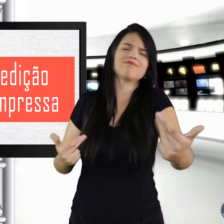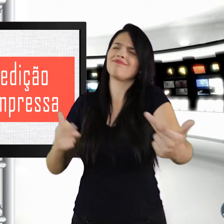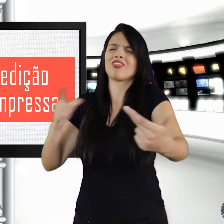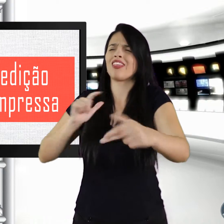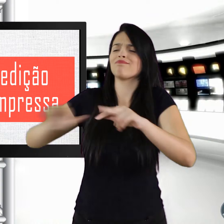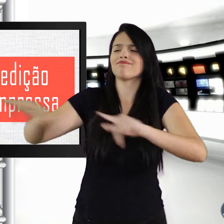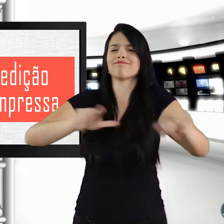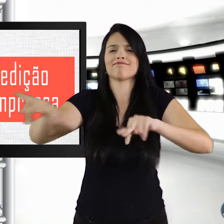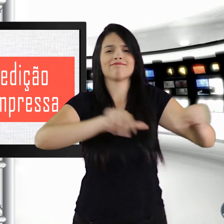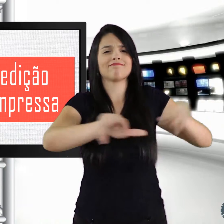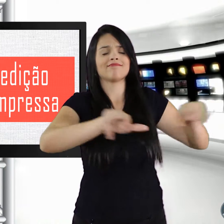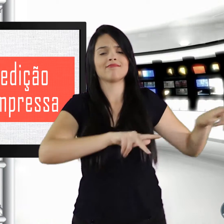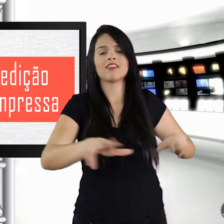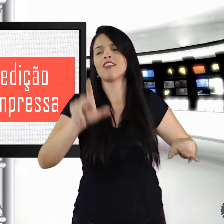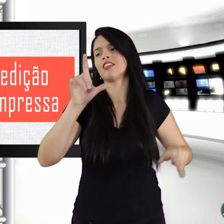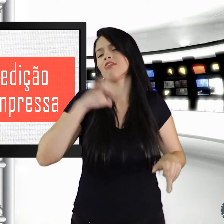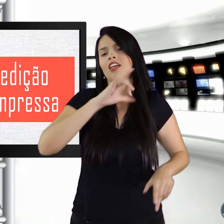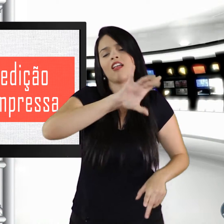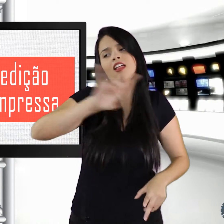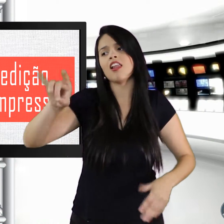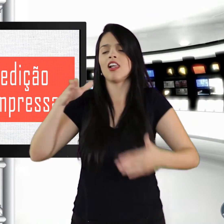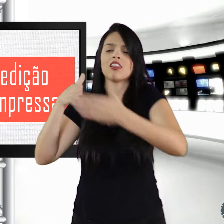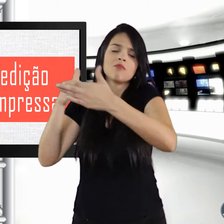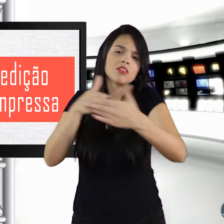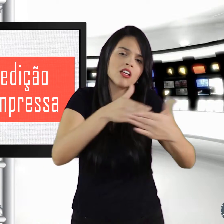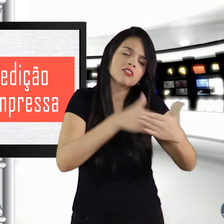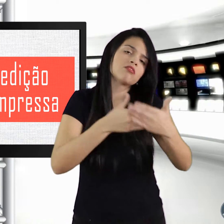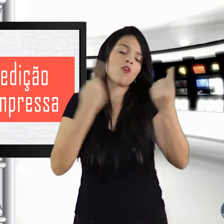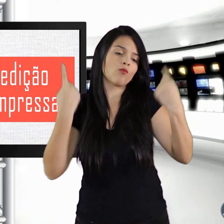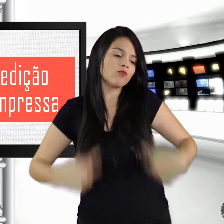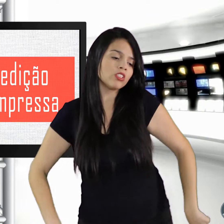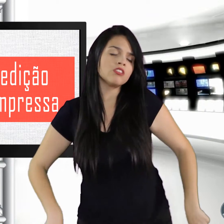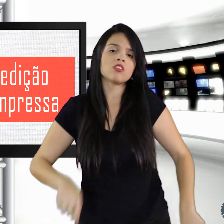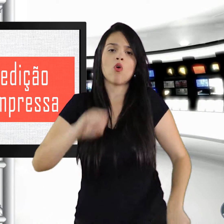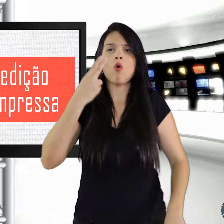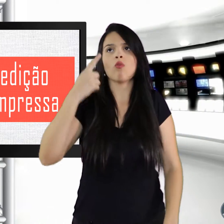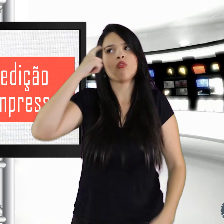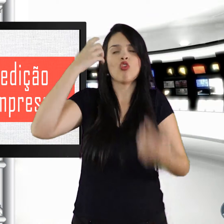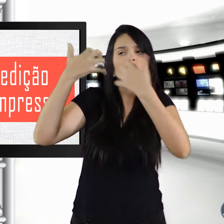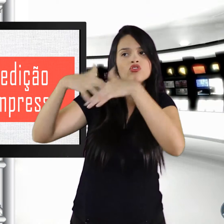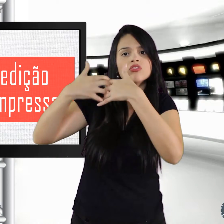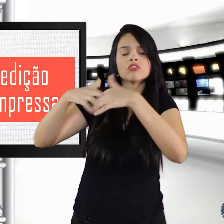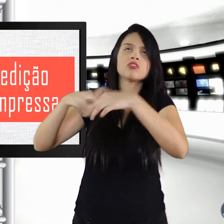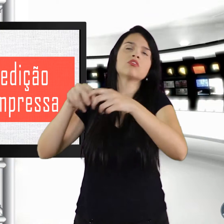tipos, independentemente da limitação de cada um, seja física motora, cognitiva, sensorial ou